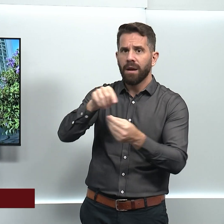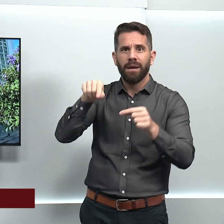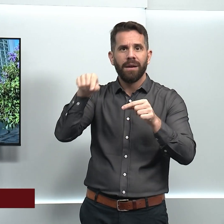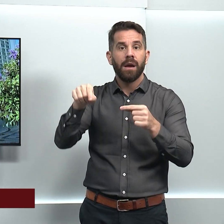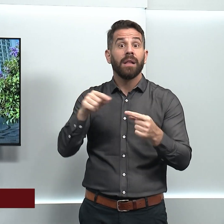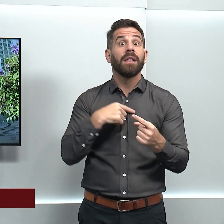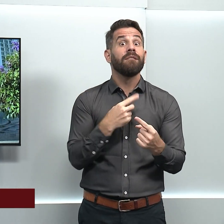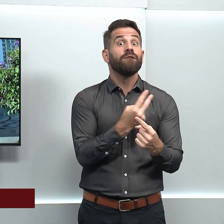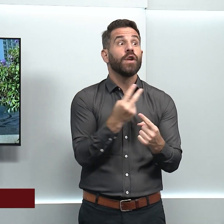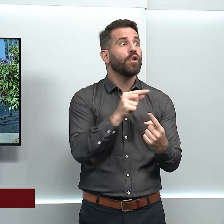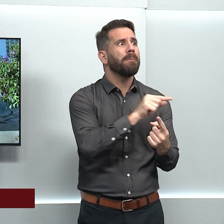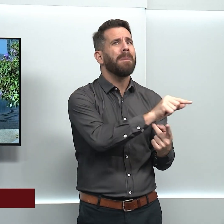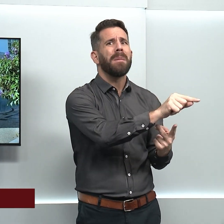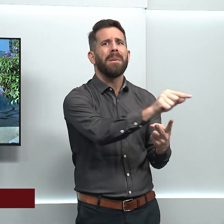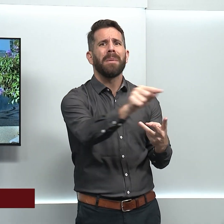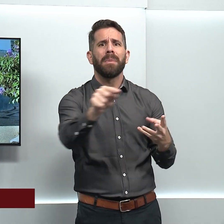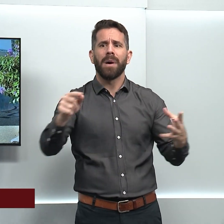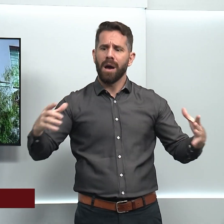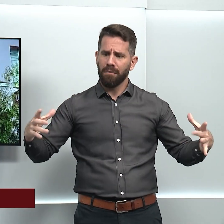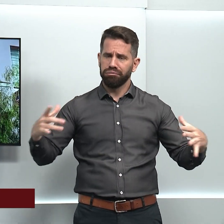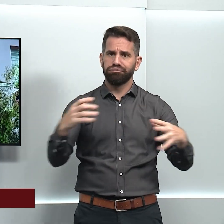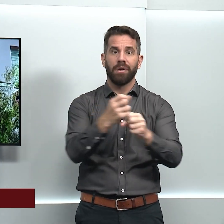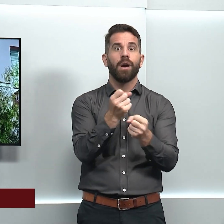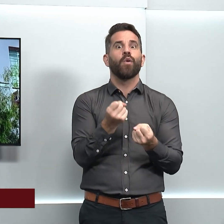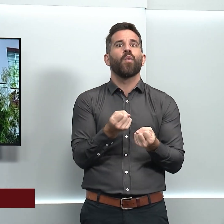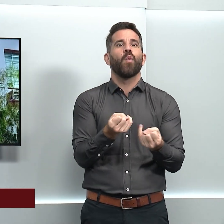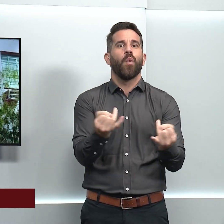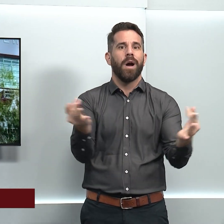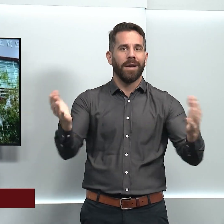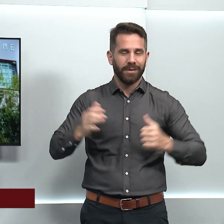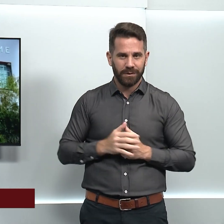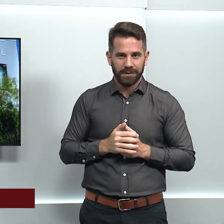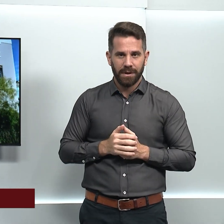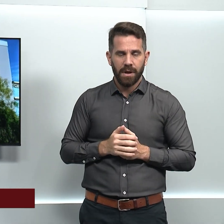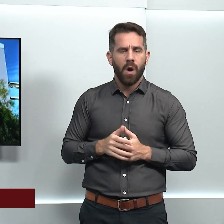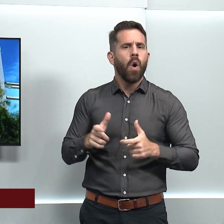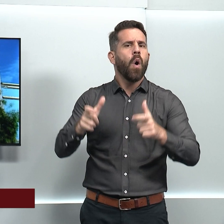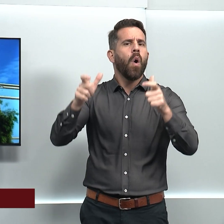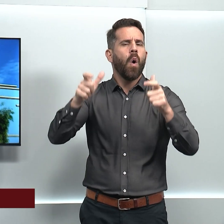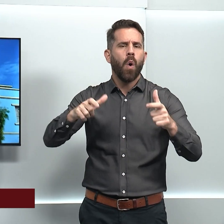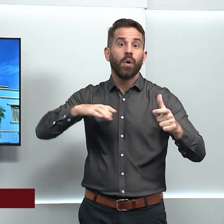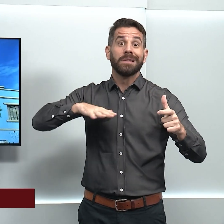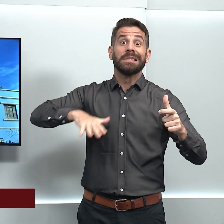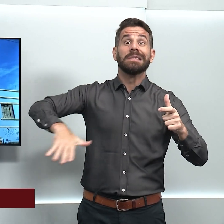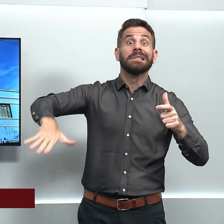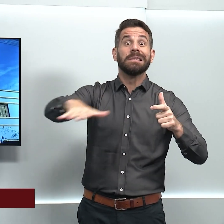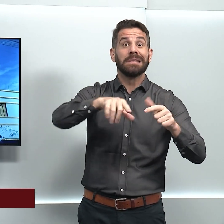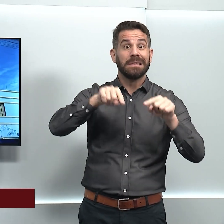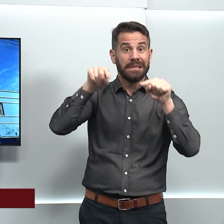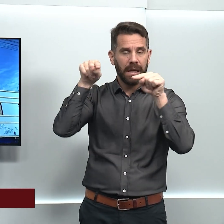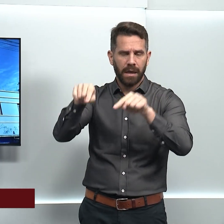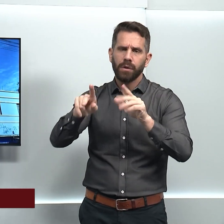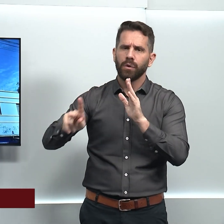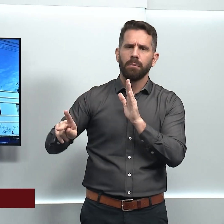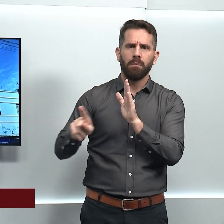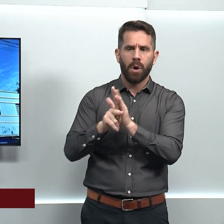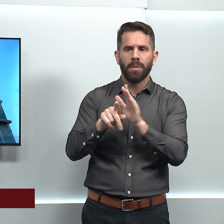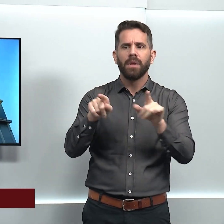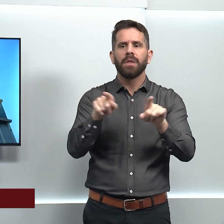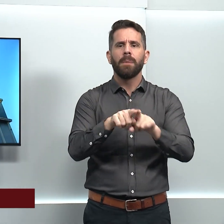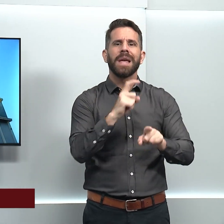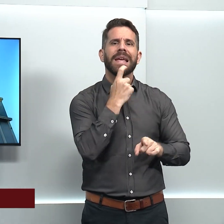22 edifícios e monumentos públicos, concentrados em sua maioria no centro da cidade e no núcleo pioneiro de